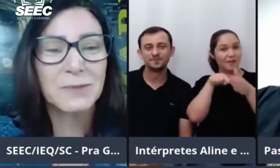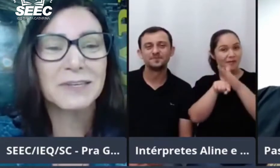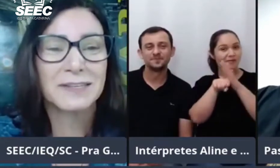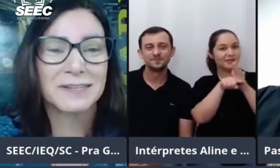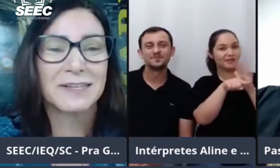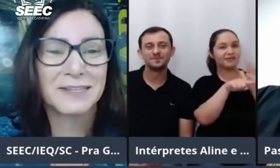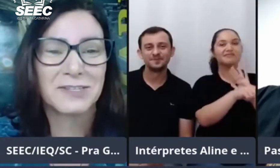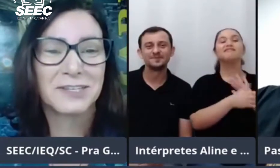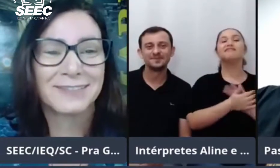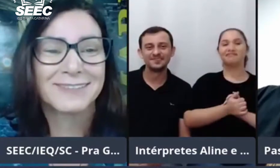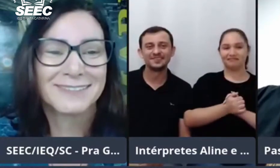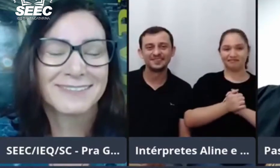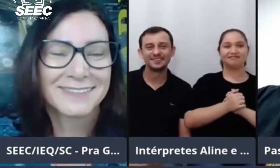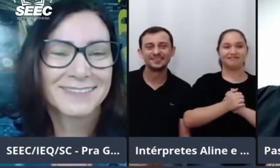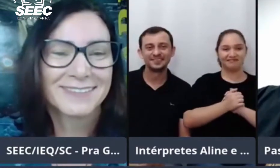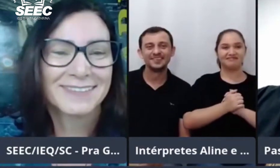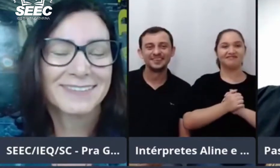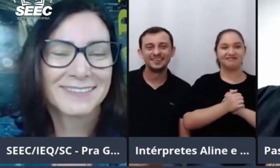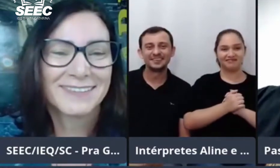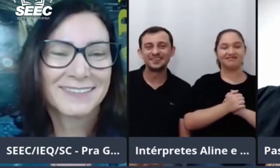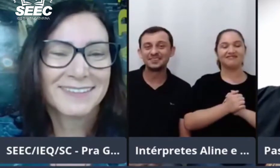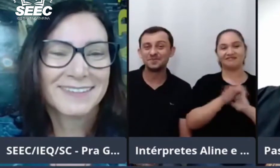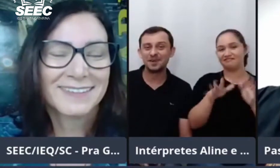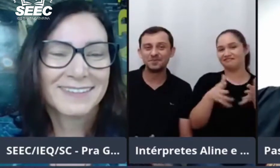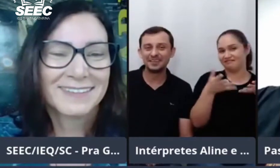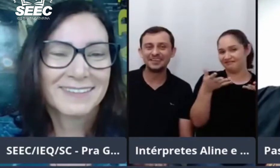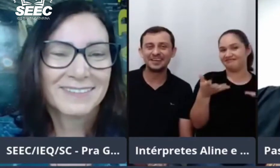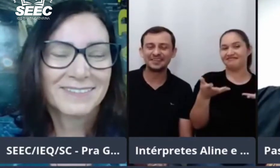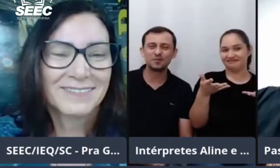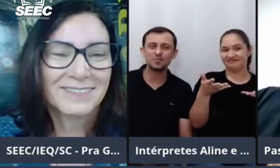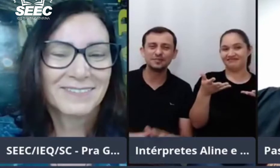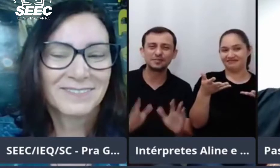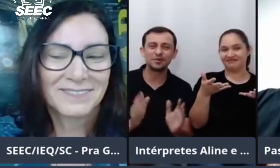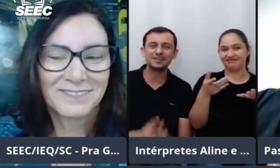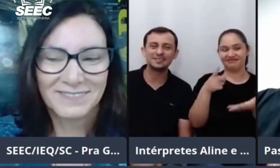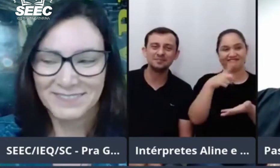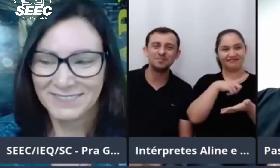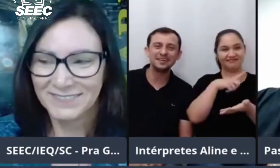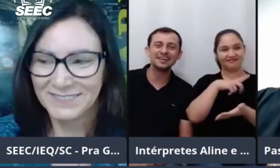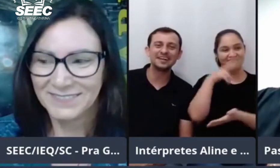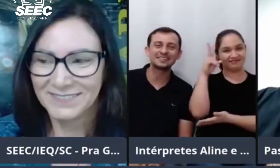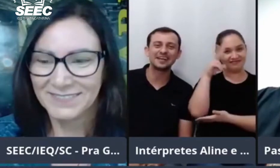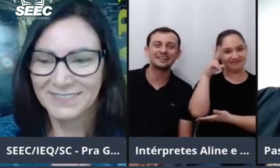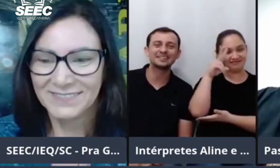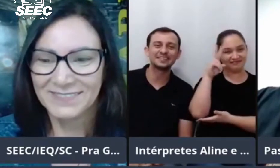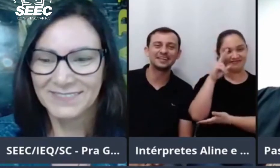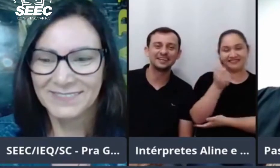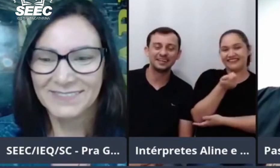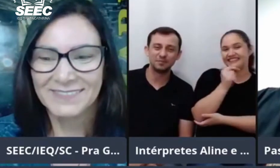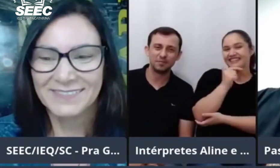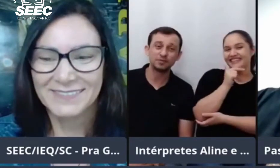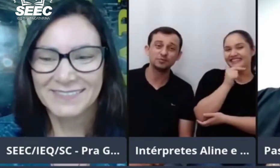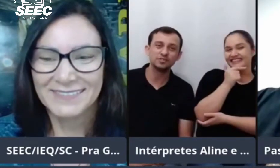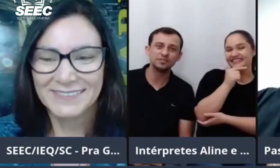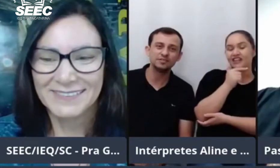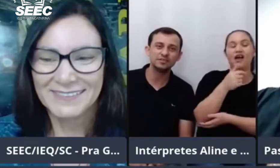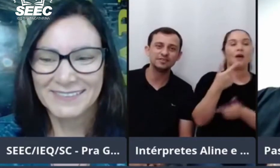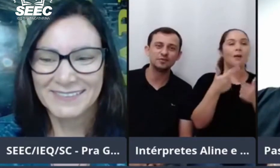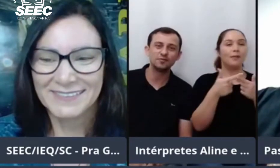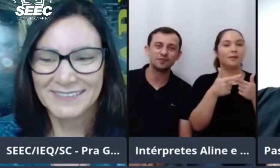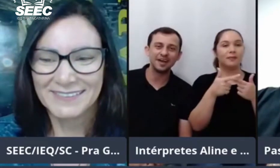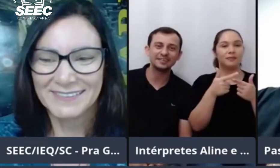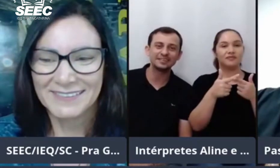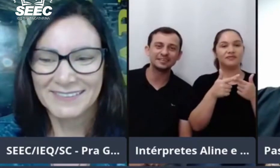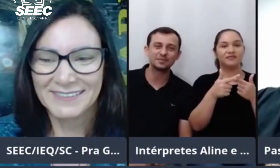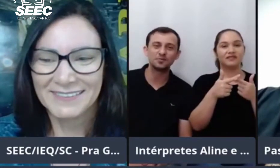qualquer pessoa que entra na igreja, né? Então, assim, tem algumas histórias, assim, bem engraçadas, né? Momento